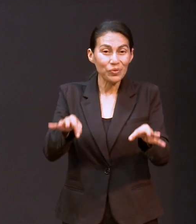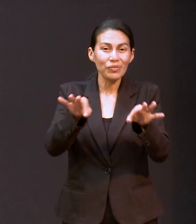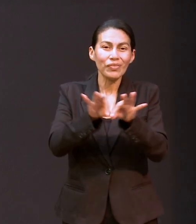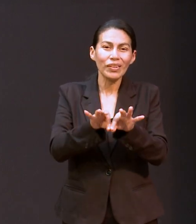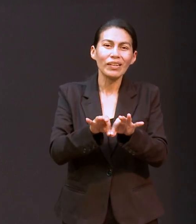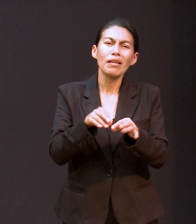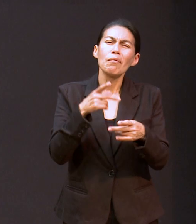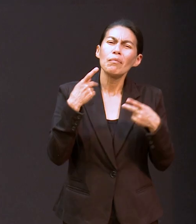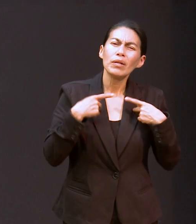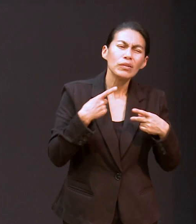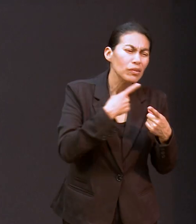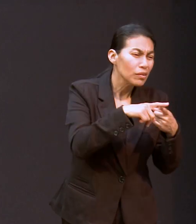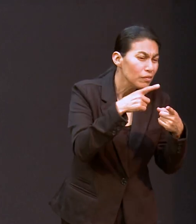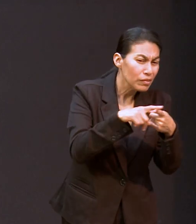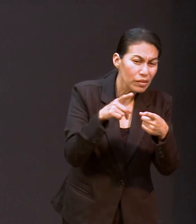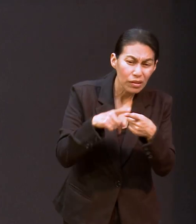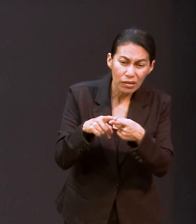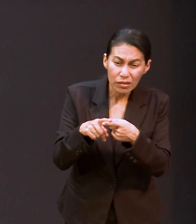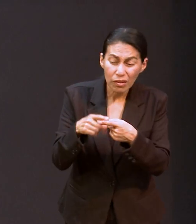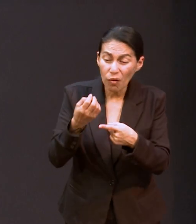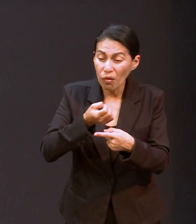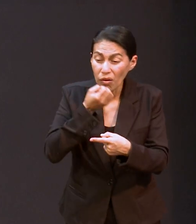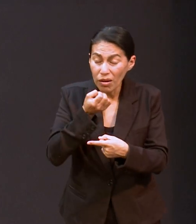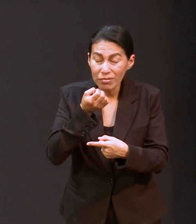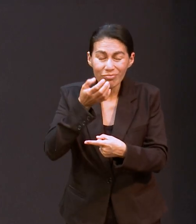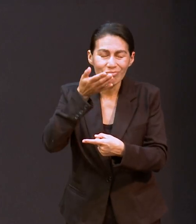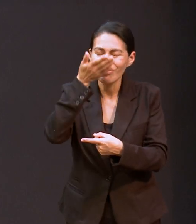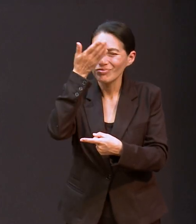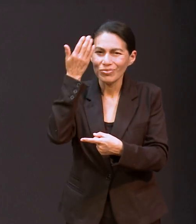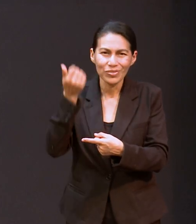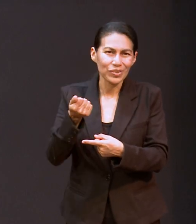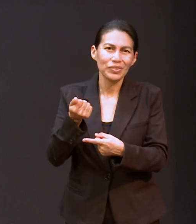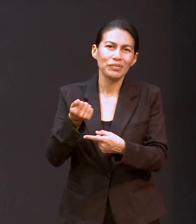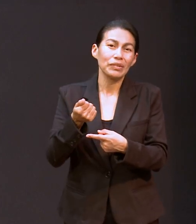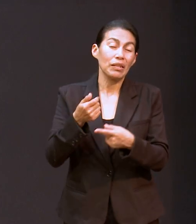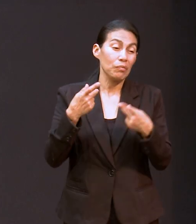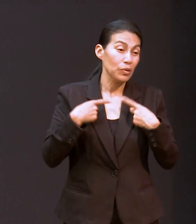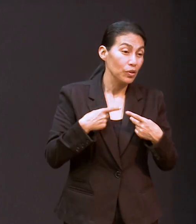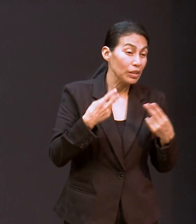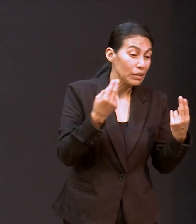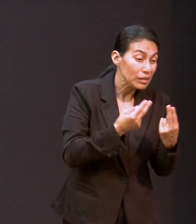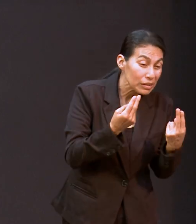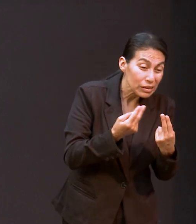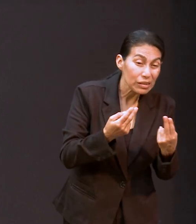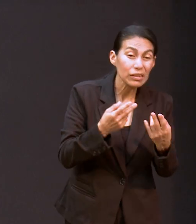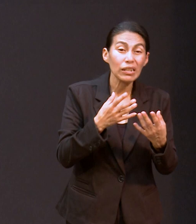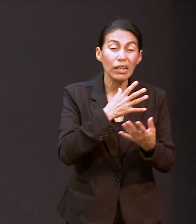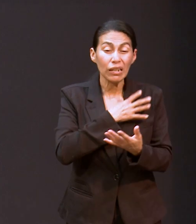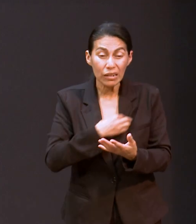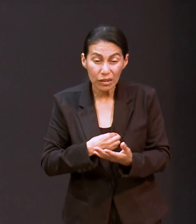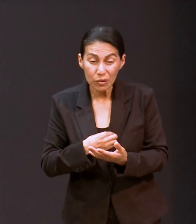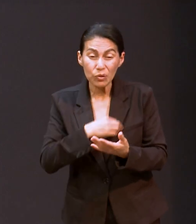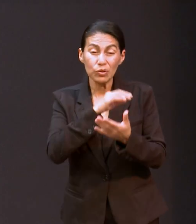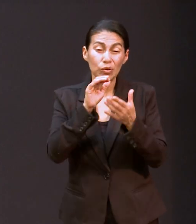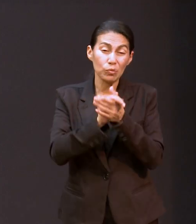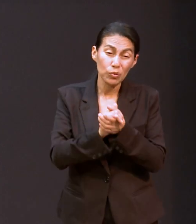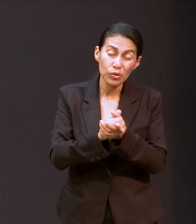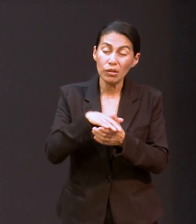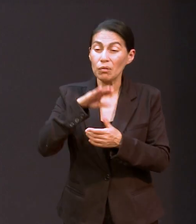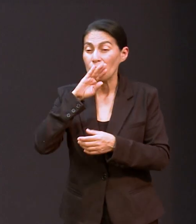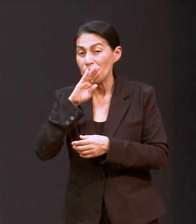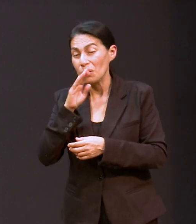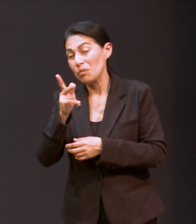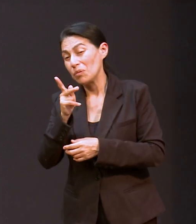importante porque muchas personas no saben cómo orar muchas personas necesitan hay hijos hay esposas